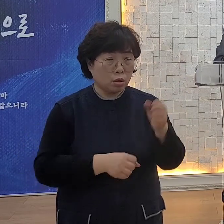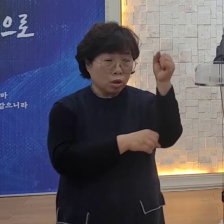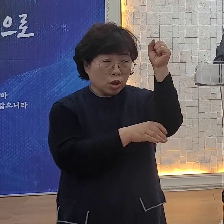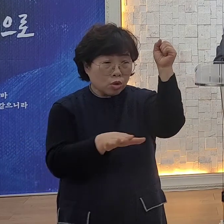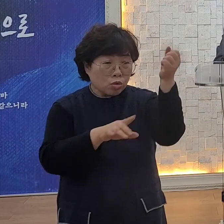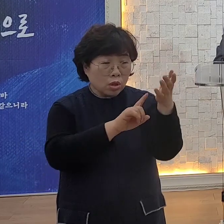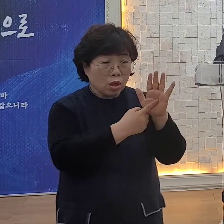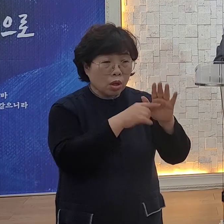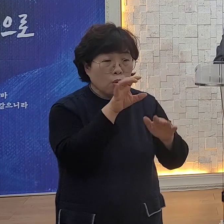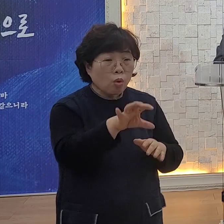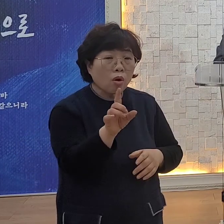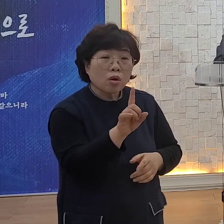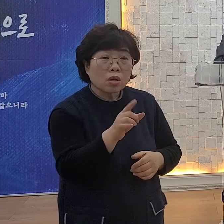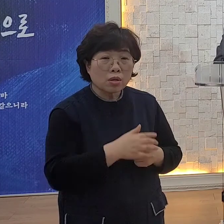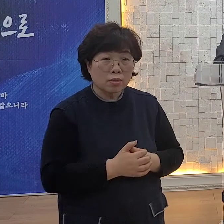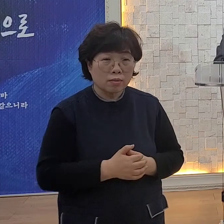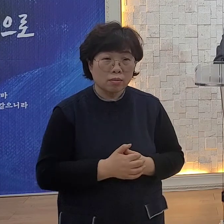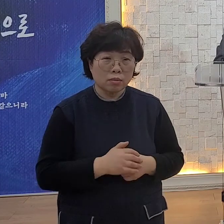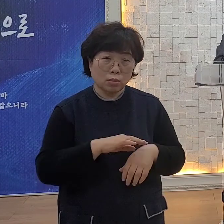있어요?